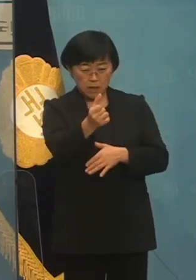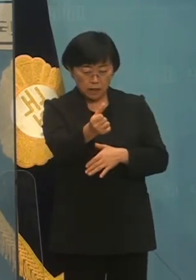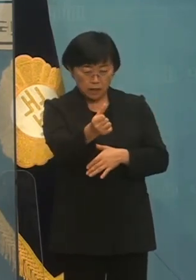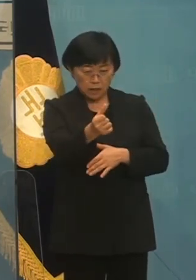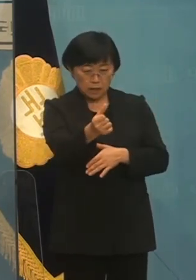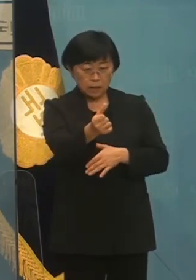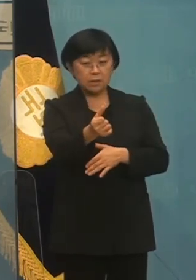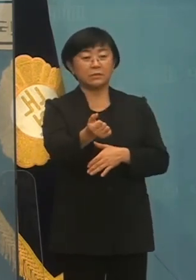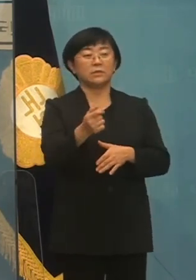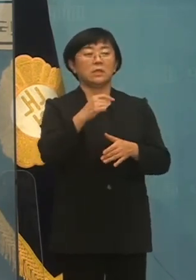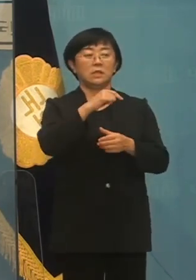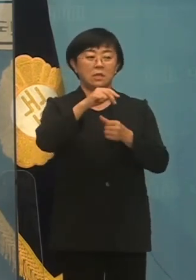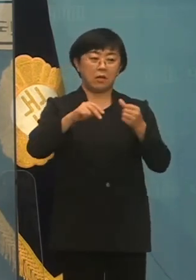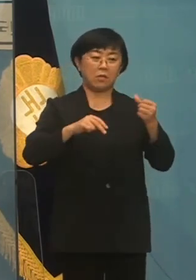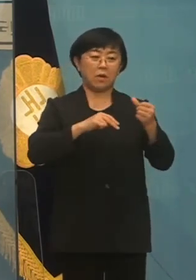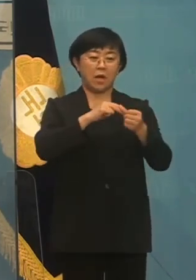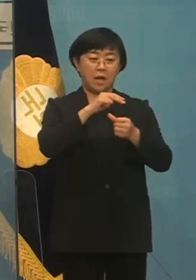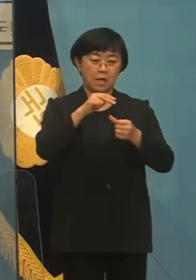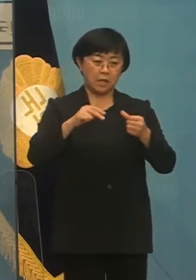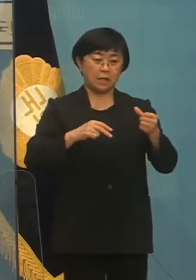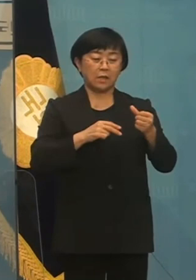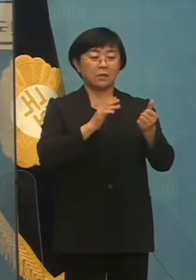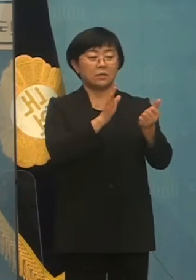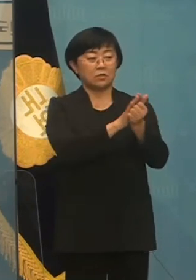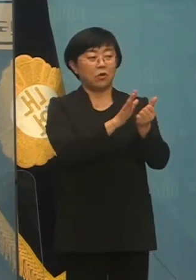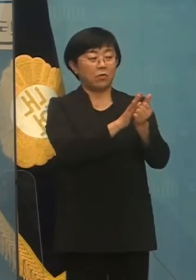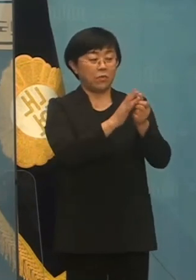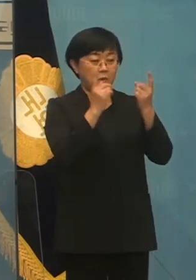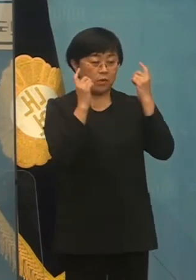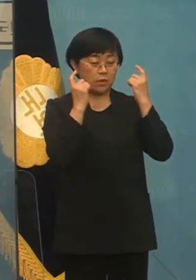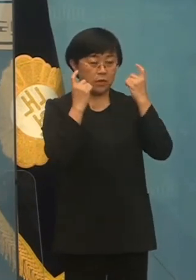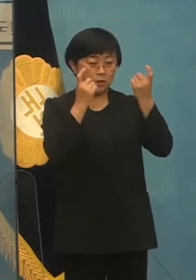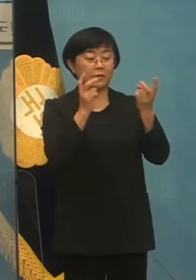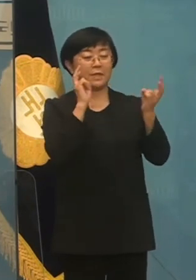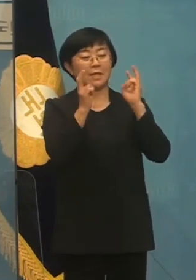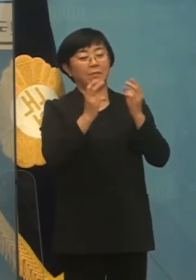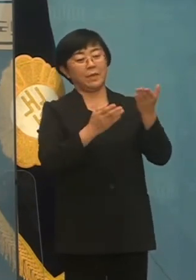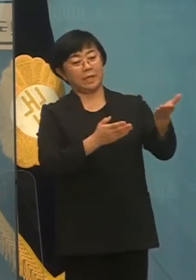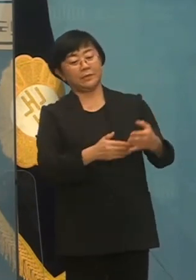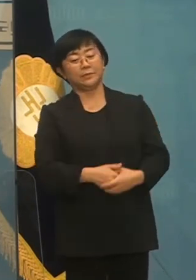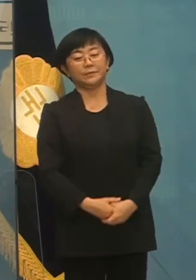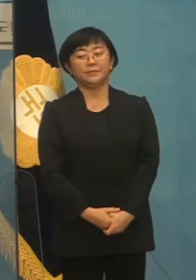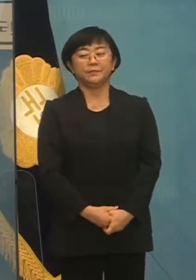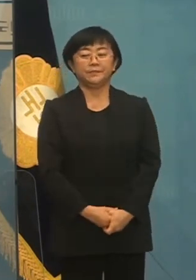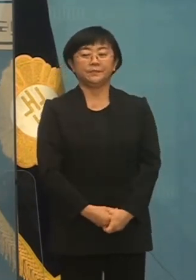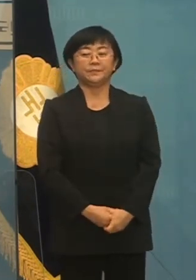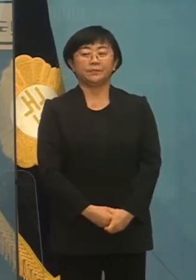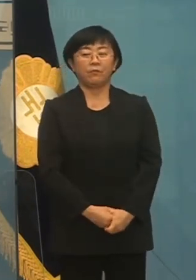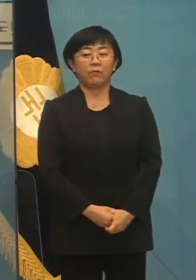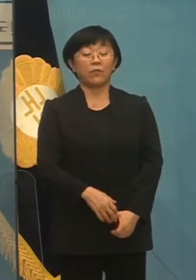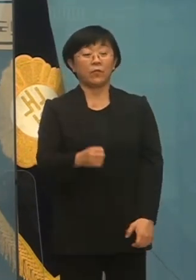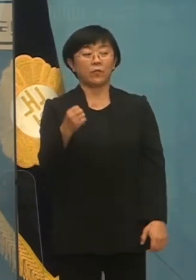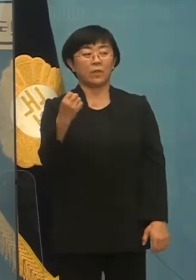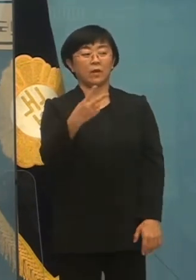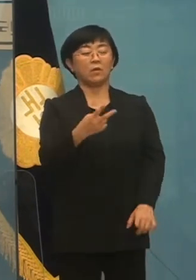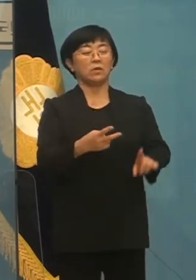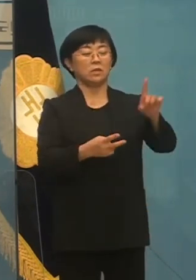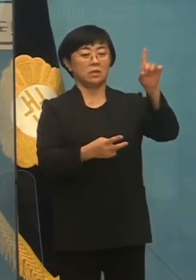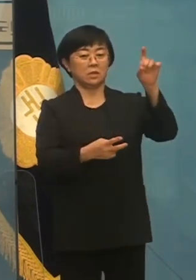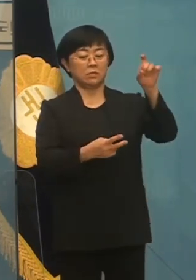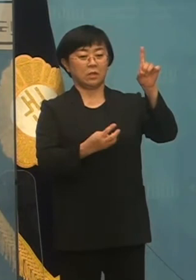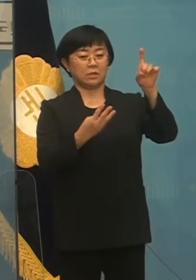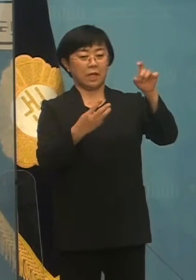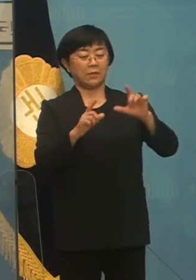그런 형편없는 지원밖에 여행업계는 받지 못하고 있었습니다. 그리고 지난 11월